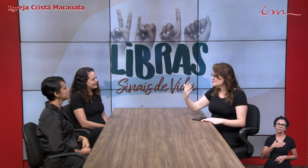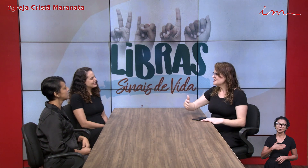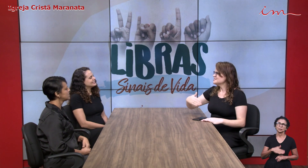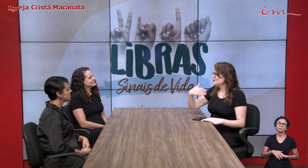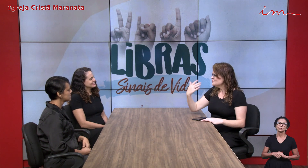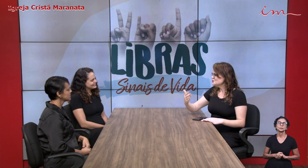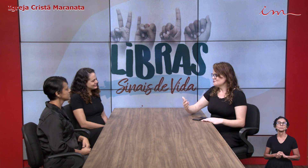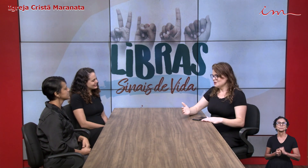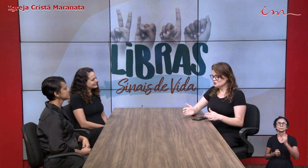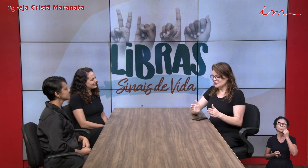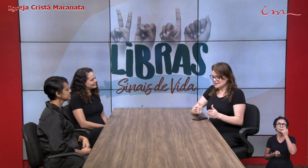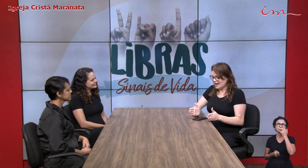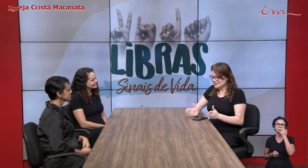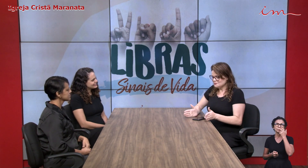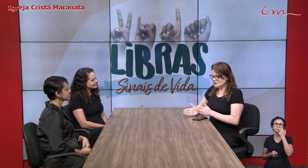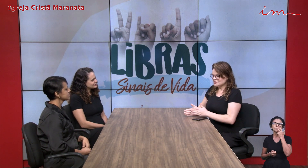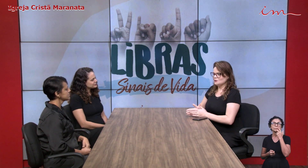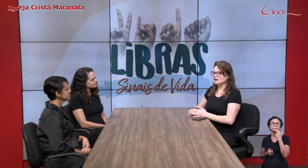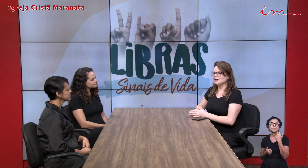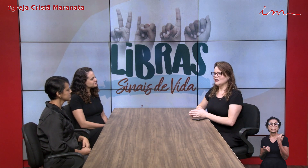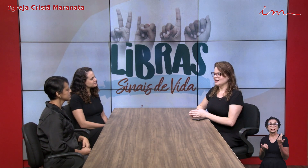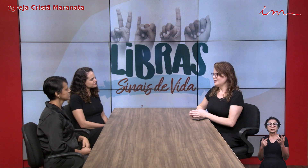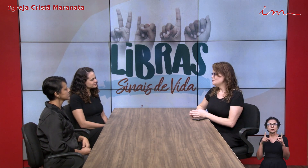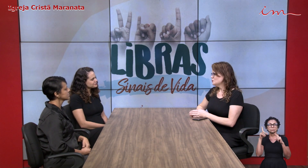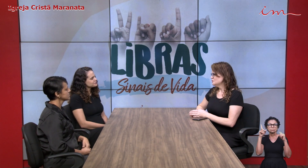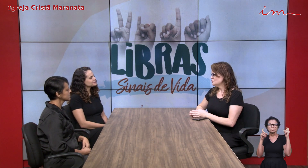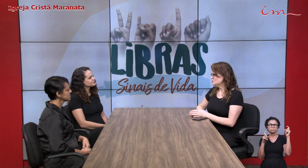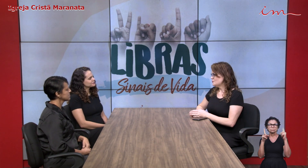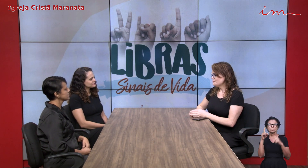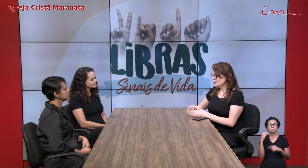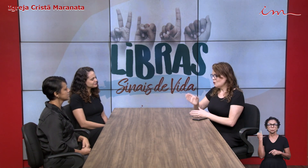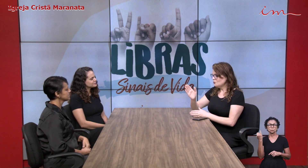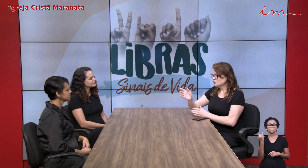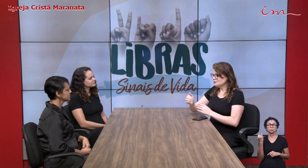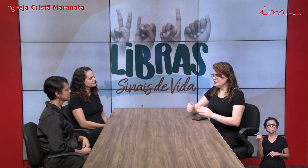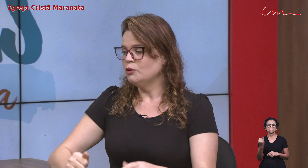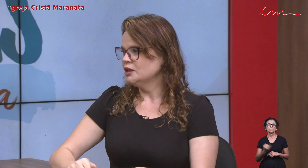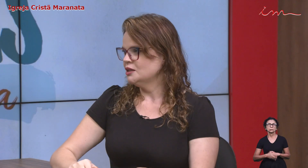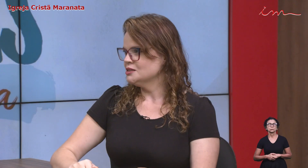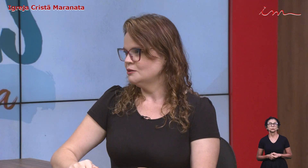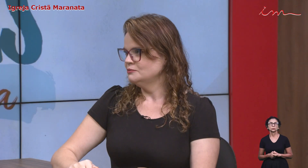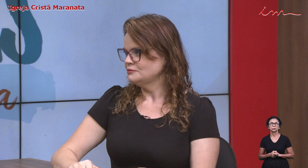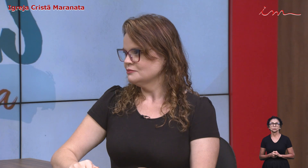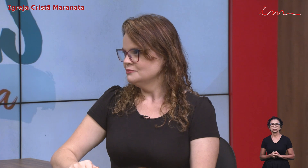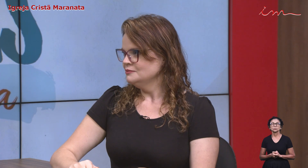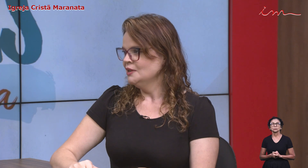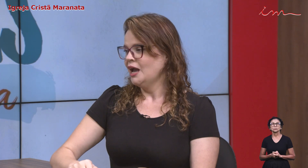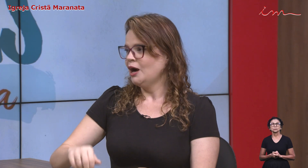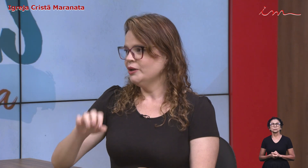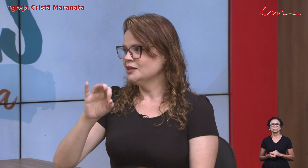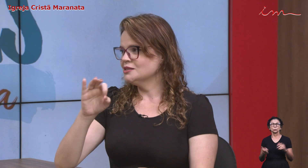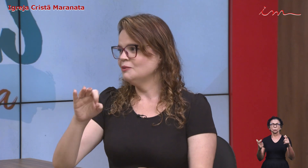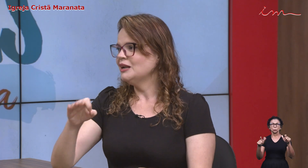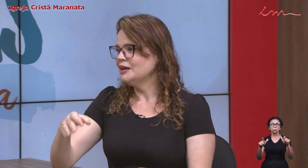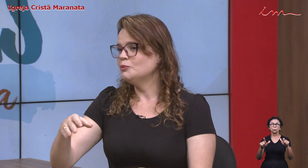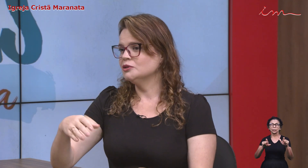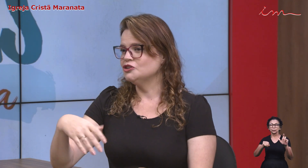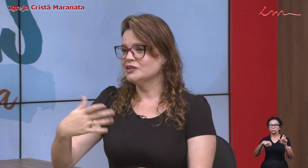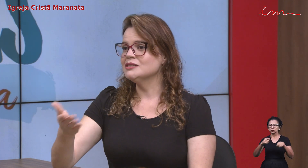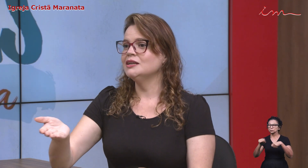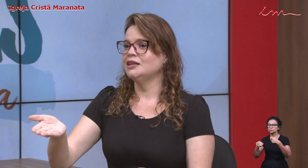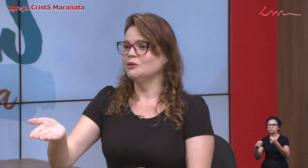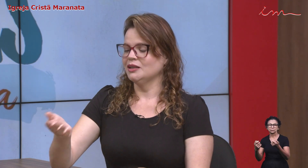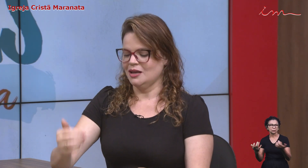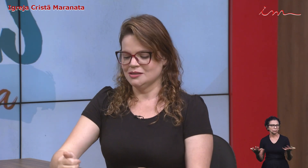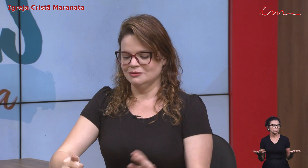na interpretação, a gente faz junto. Mas a expressão, ela é importantíssima. Como também a orientação. A orientação, ela é